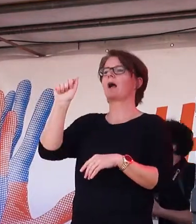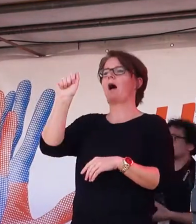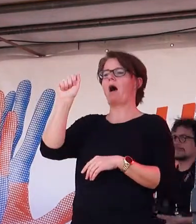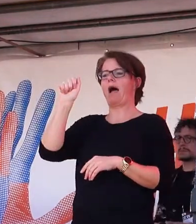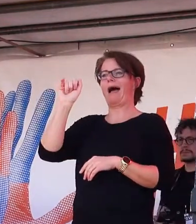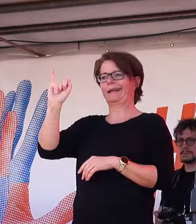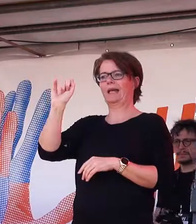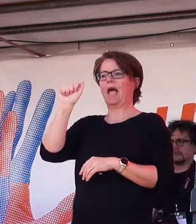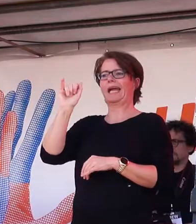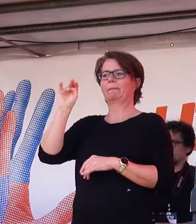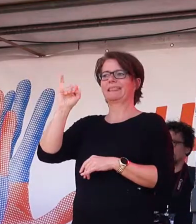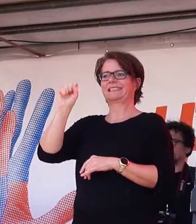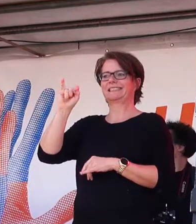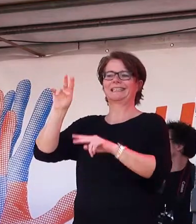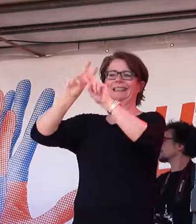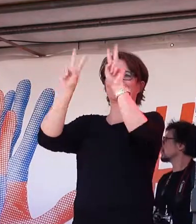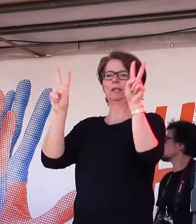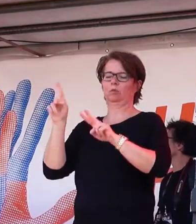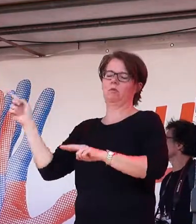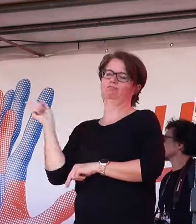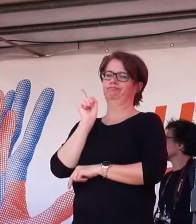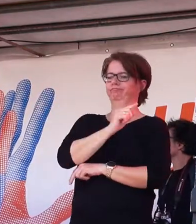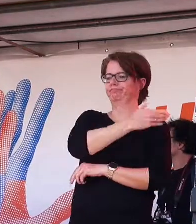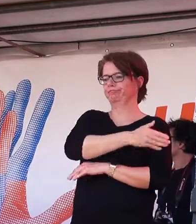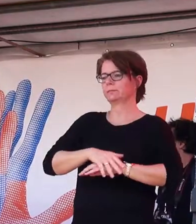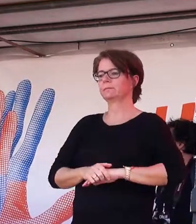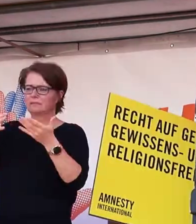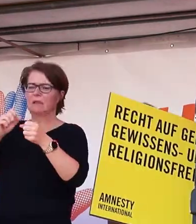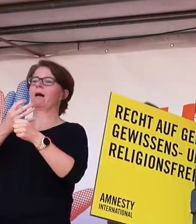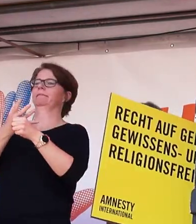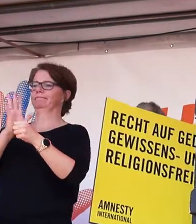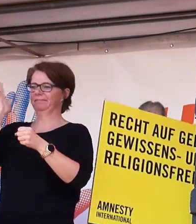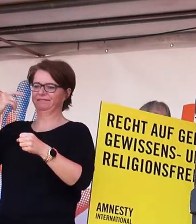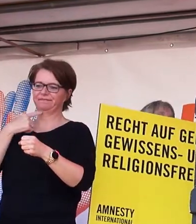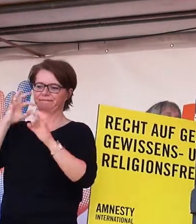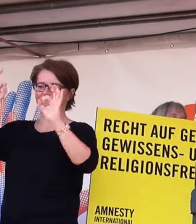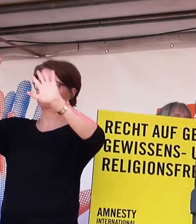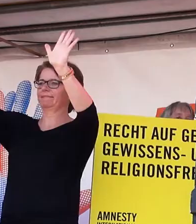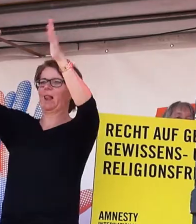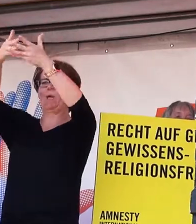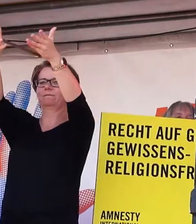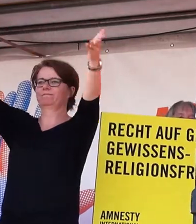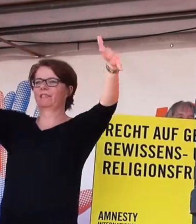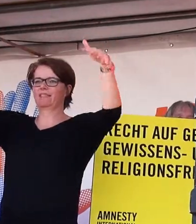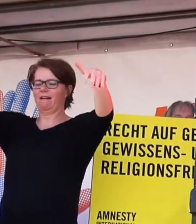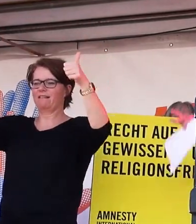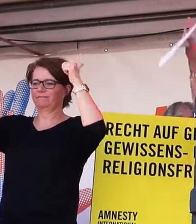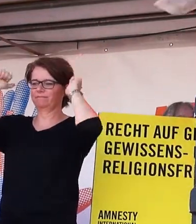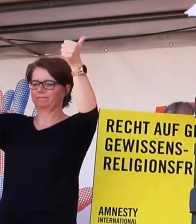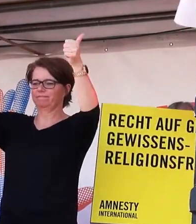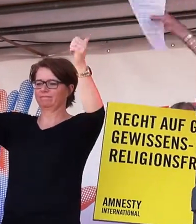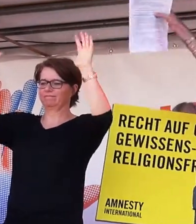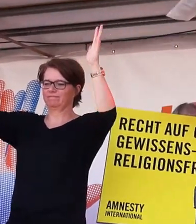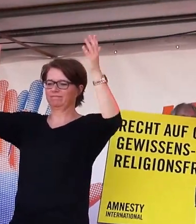der Jugendorganisation Amnesty und Rupert von Queer Amnesty. Hallo zusammen! Hallo ihr Freunde der